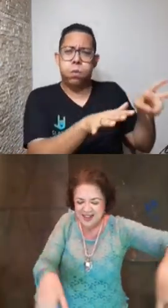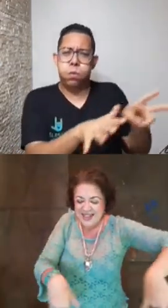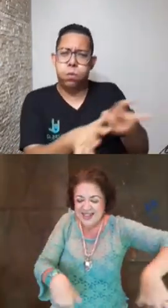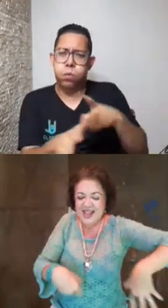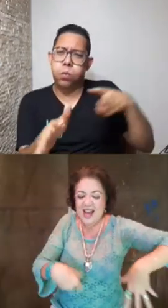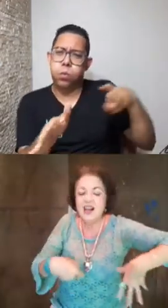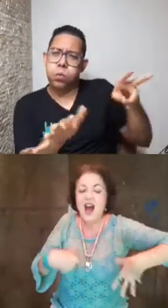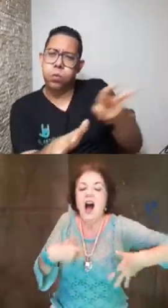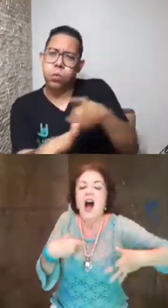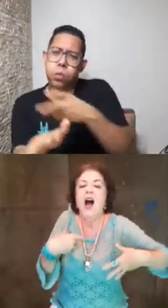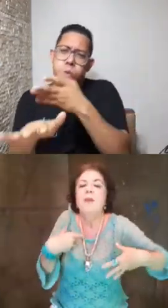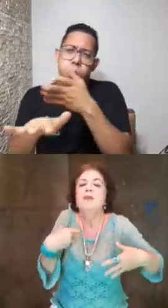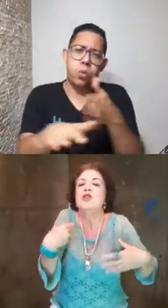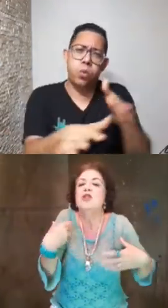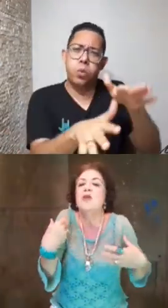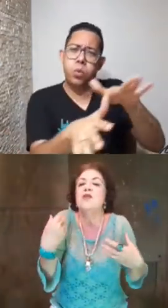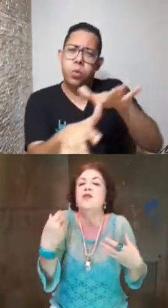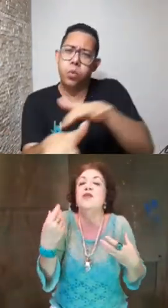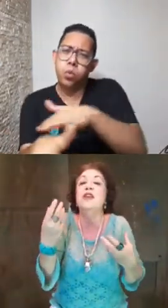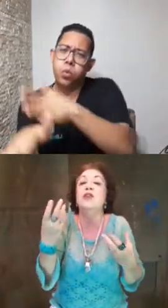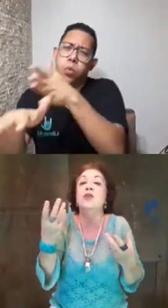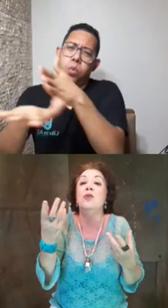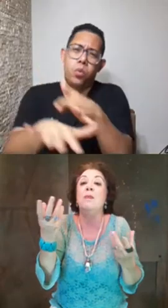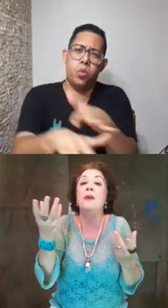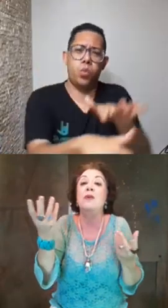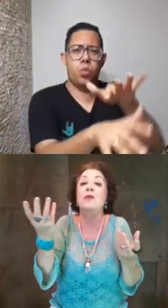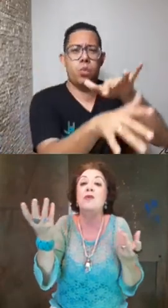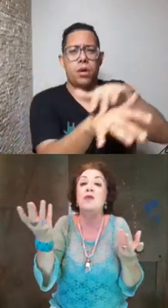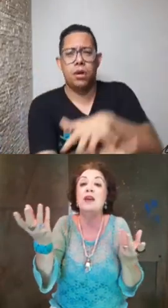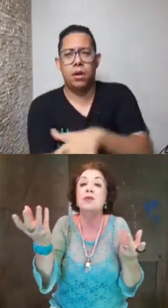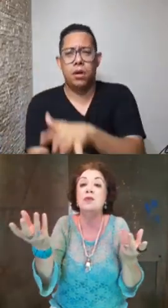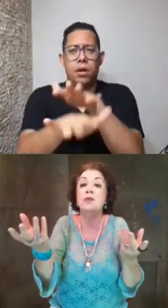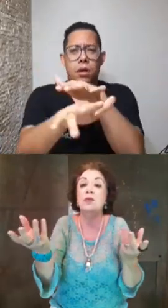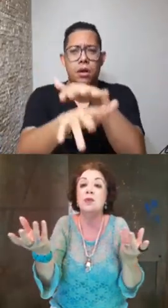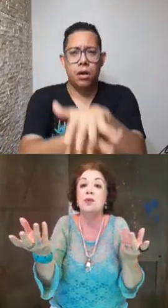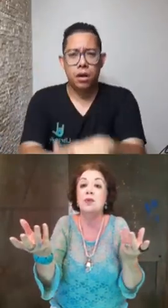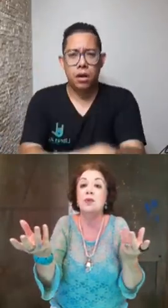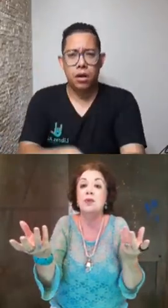Deixe-se ser absorvido pelo vento.